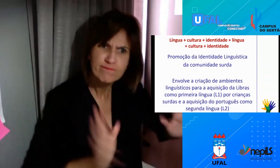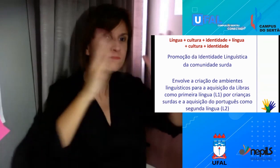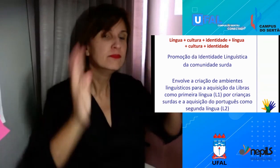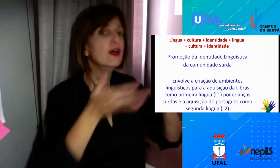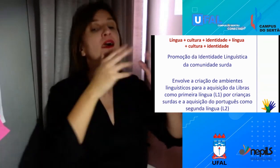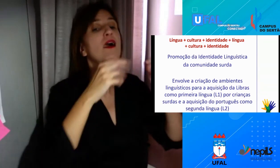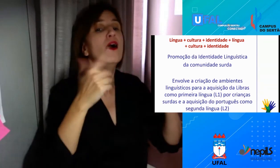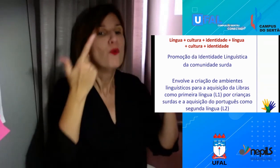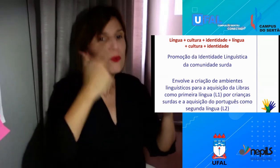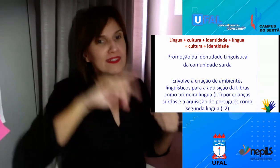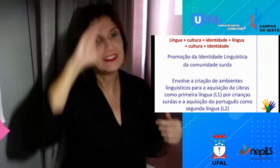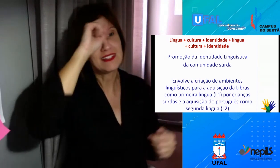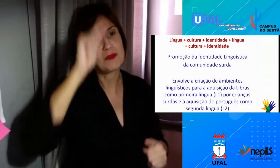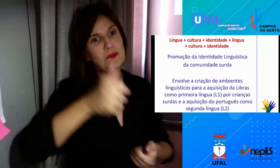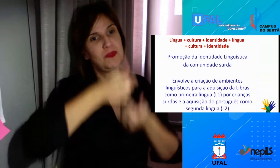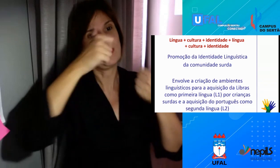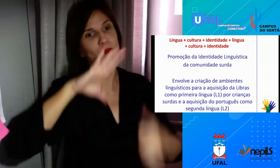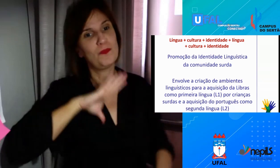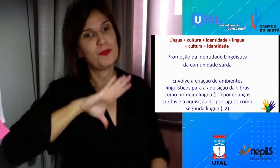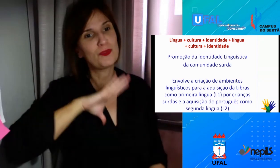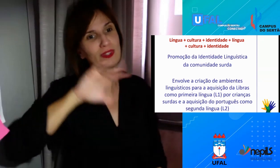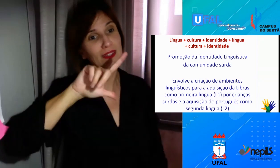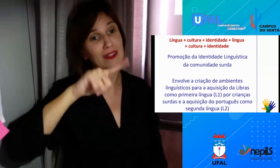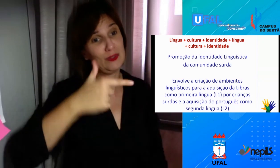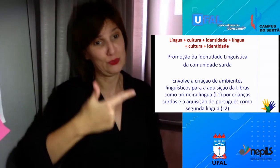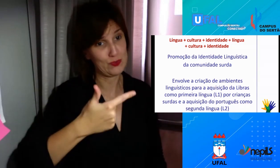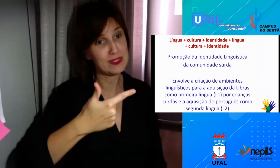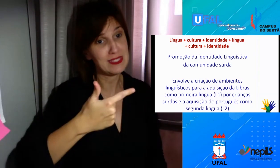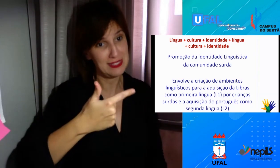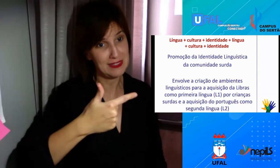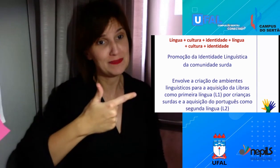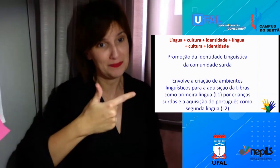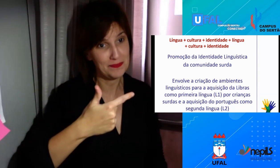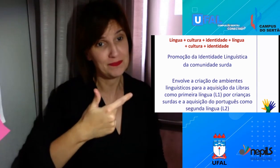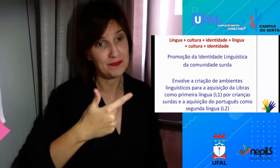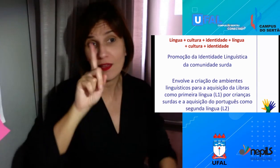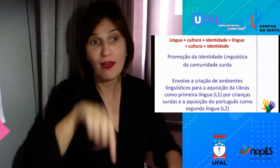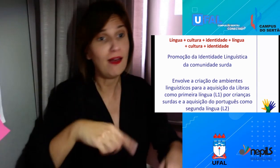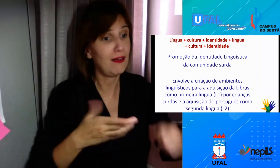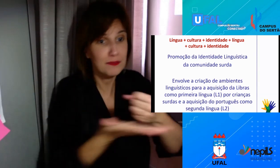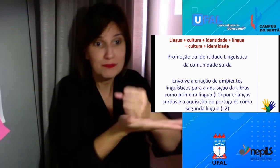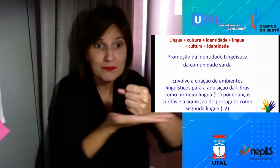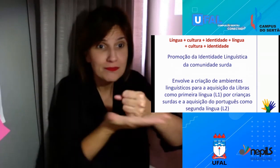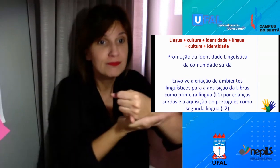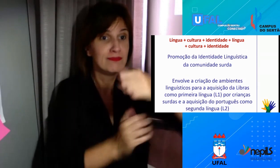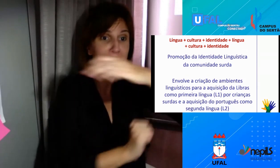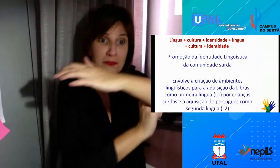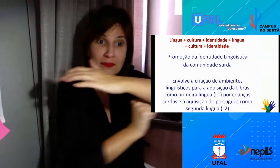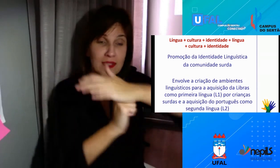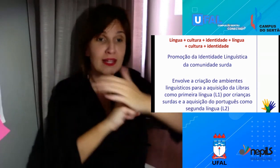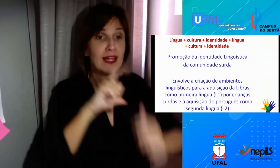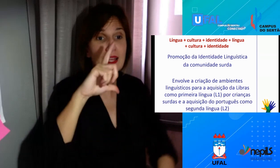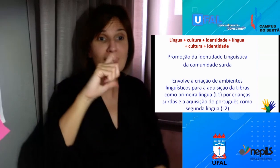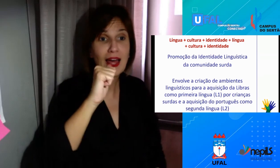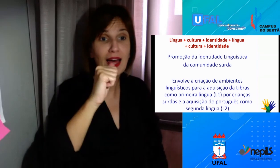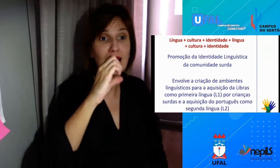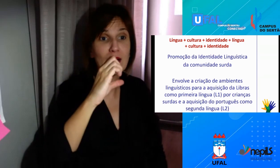ser evitados. E que a estimulação e a criação de ambientes linguísticos é realmente